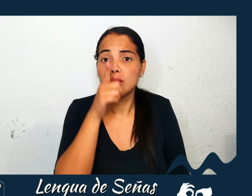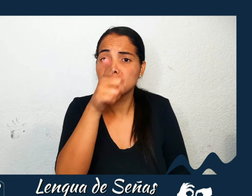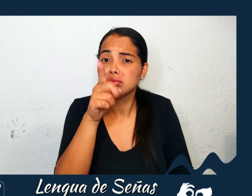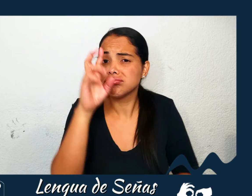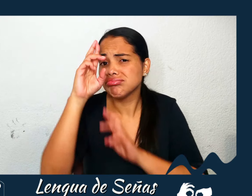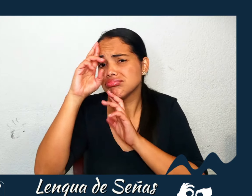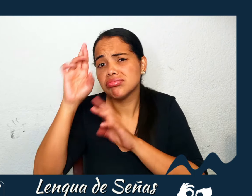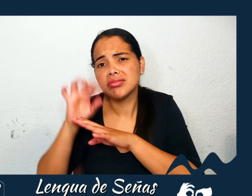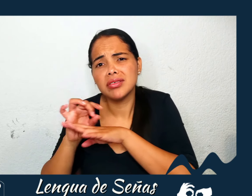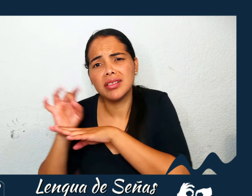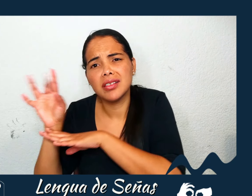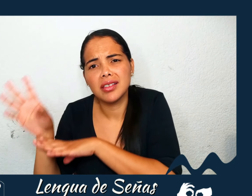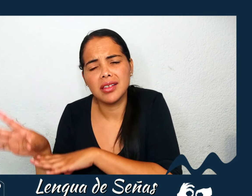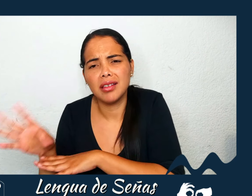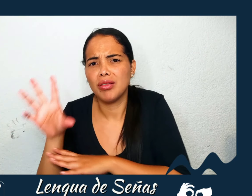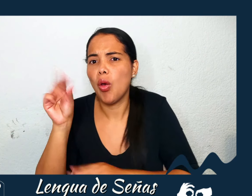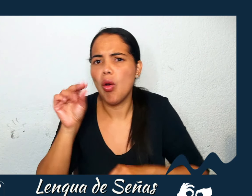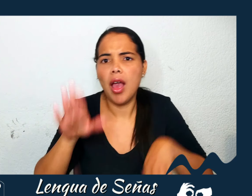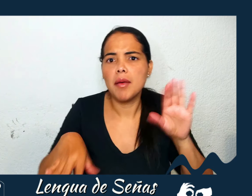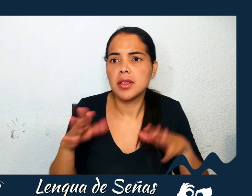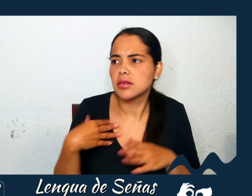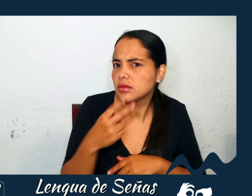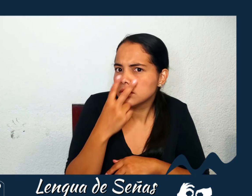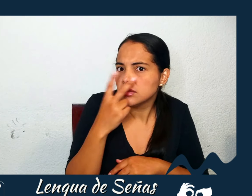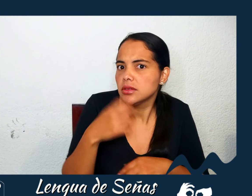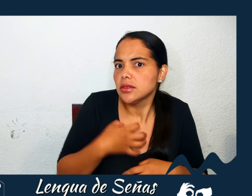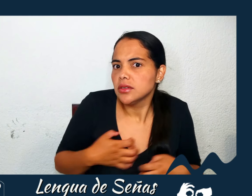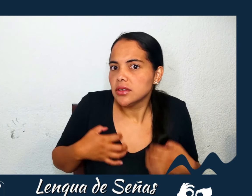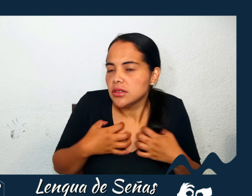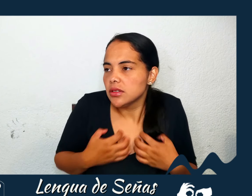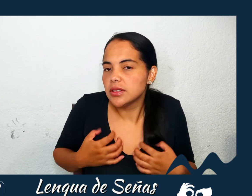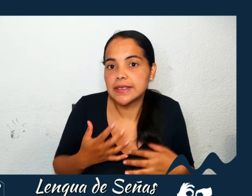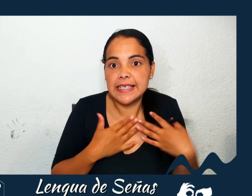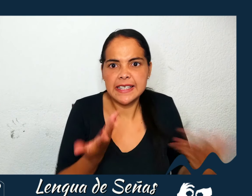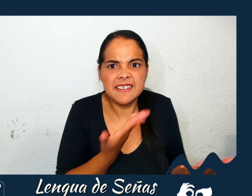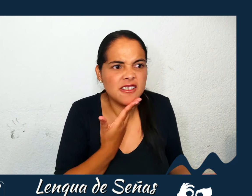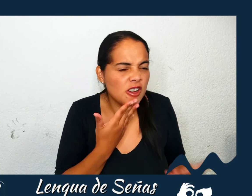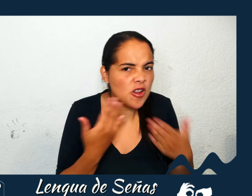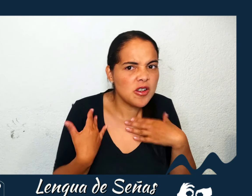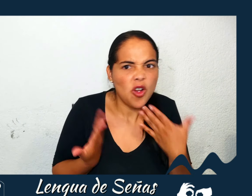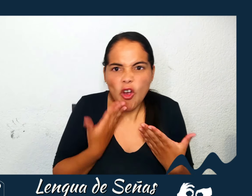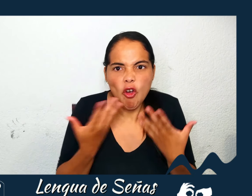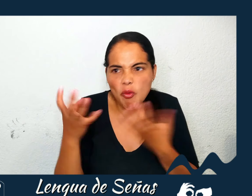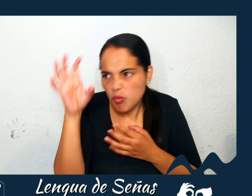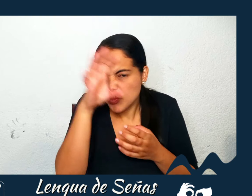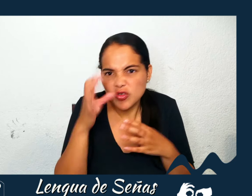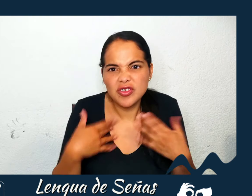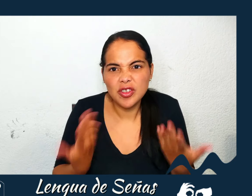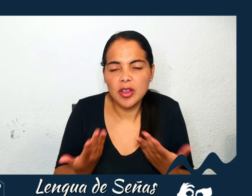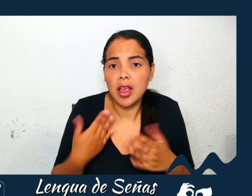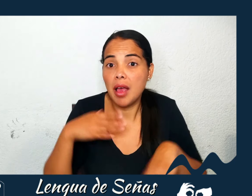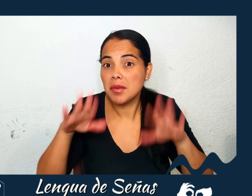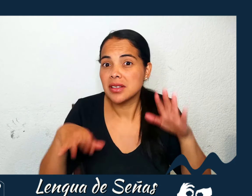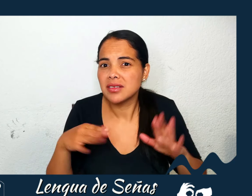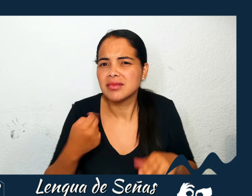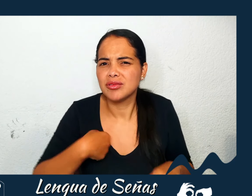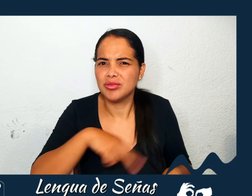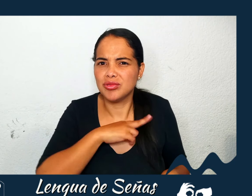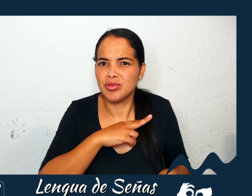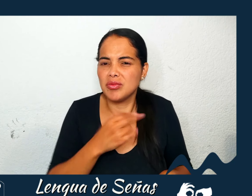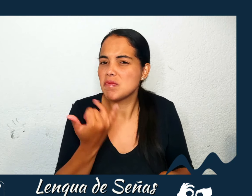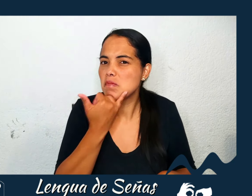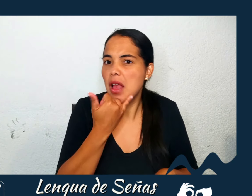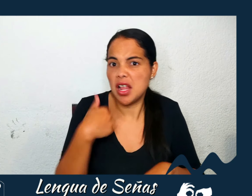hecho de una manera correcta. Muchas veces, aún nosotros, a causa de